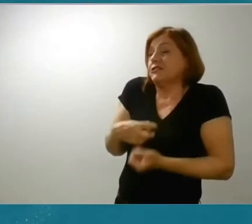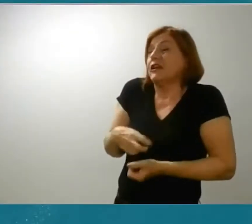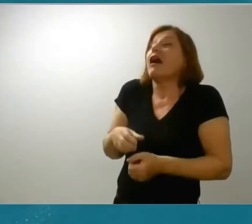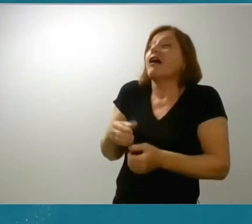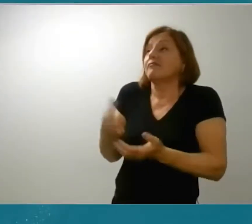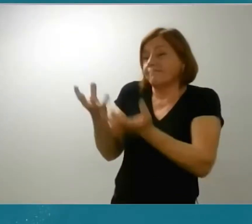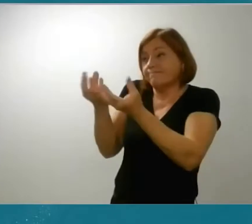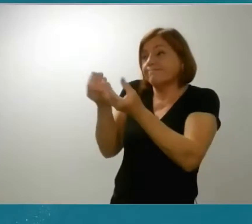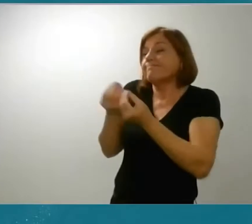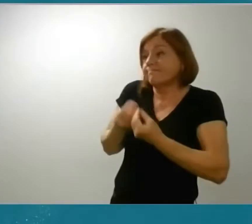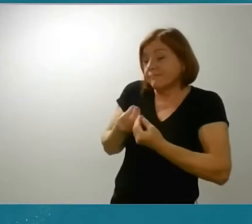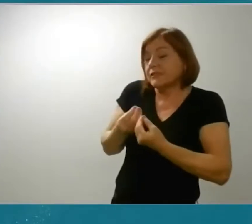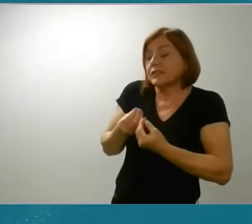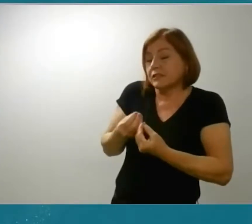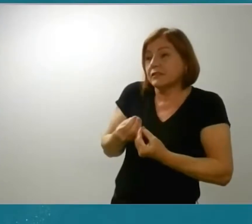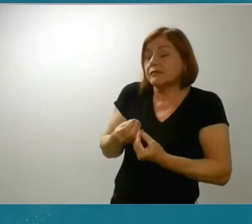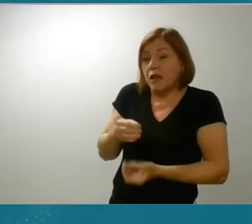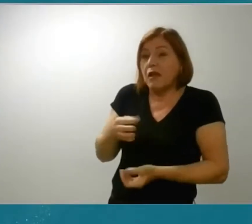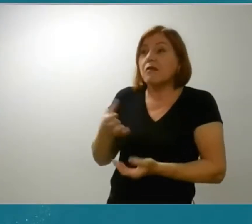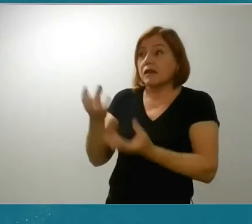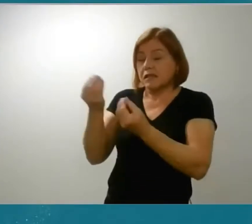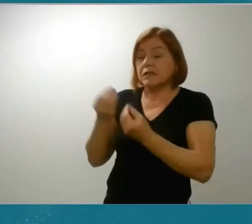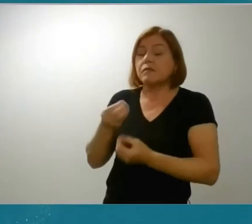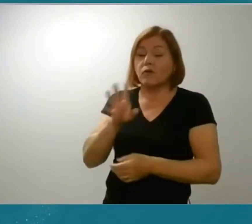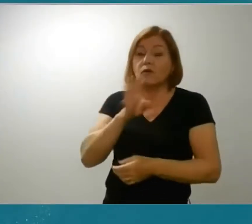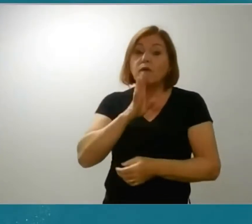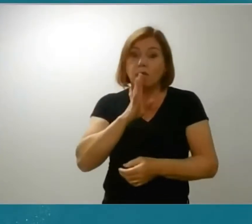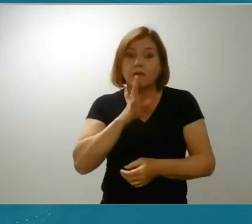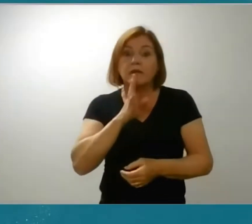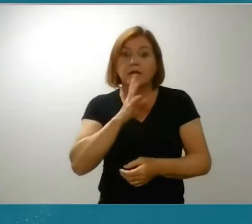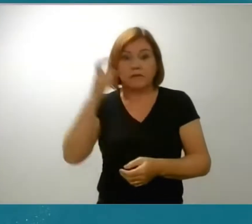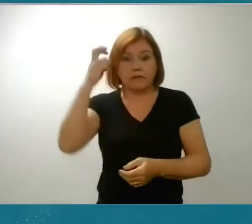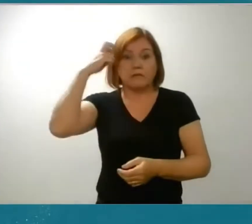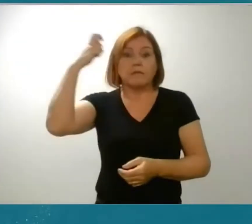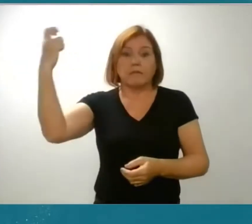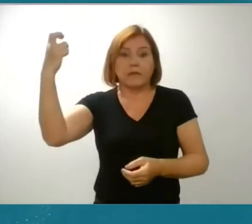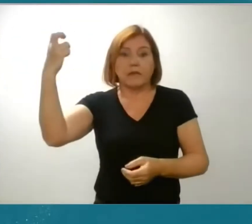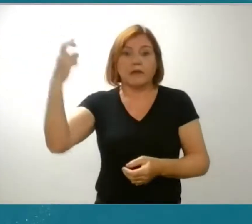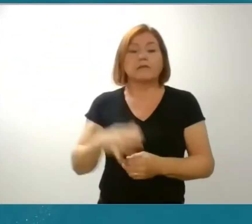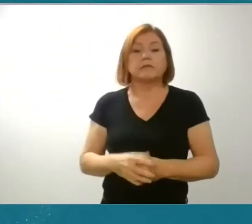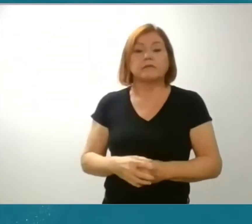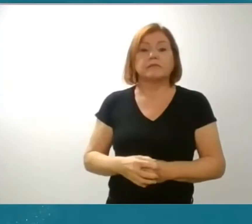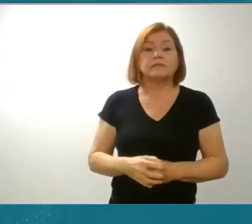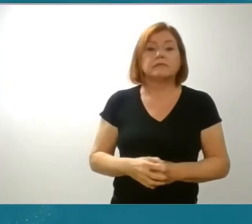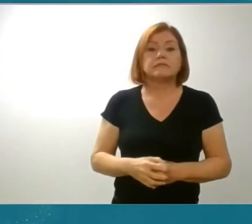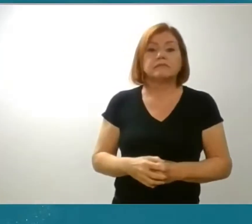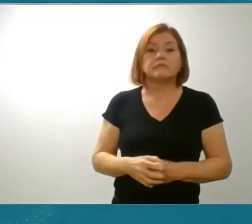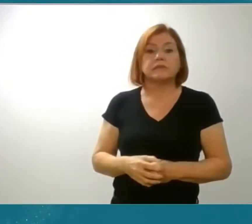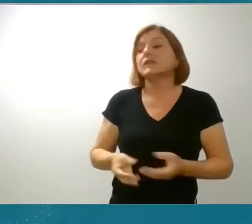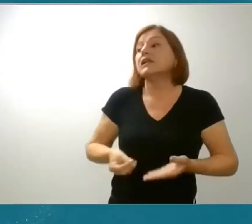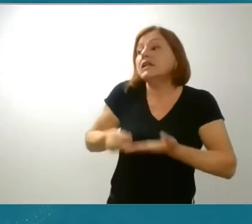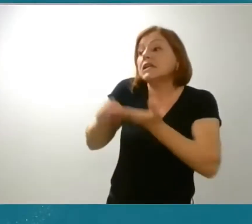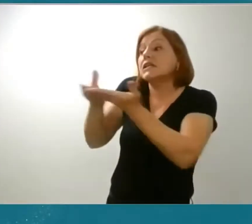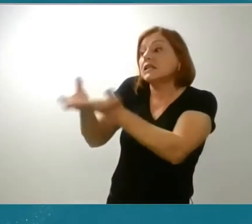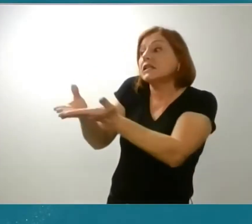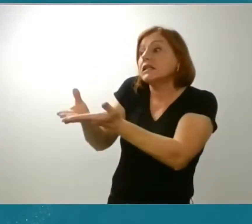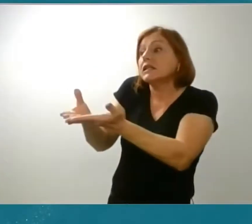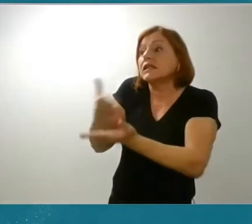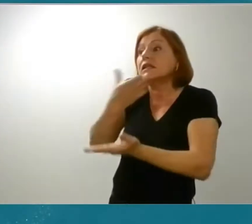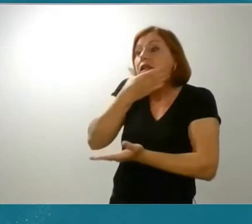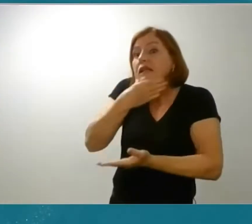da árvore e comeu e o deu ao marido. E assim, pela transgressão do homem,